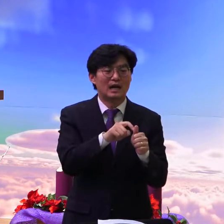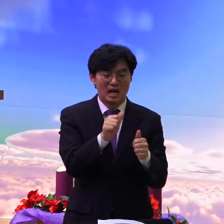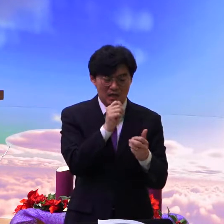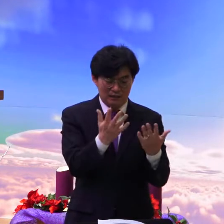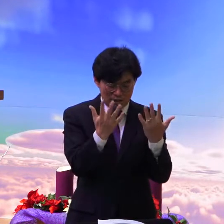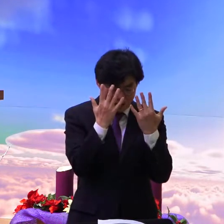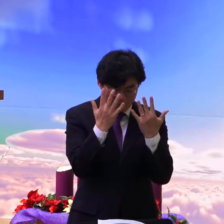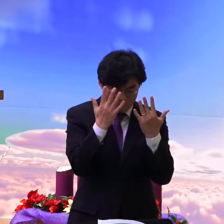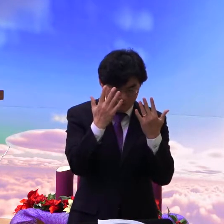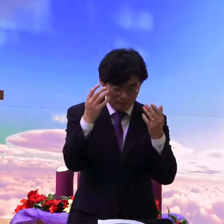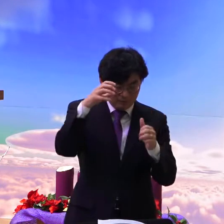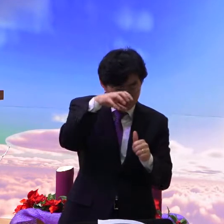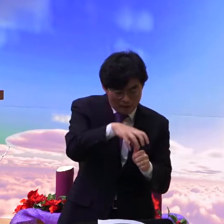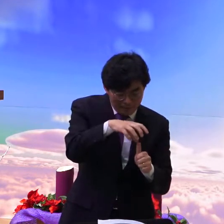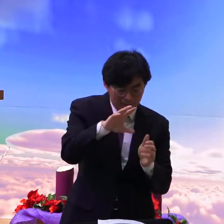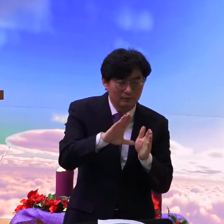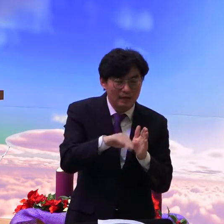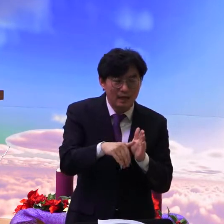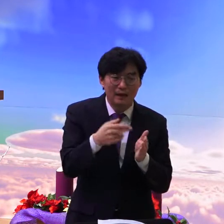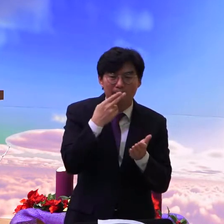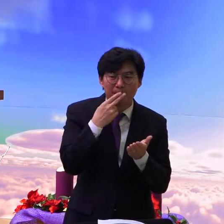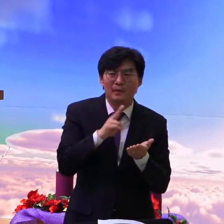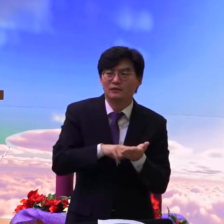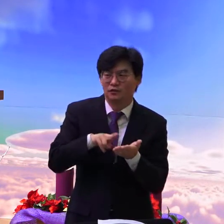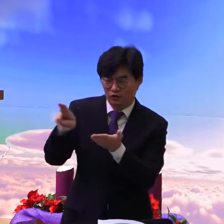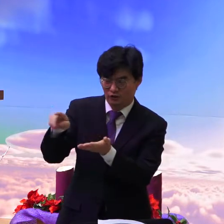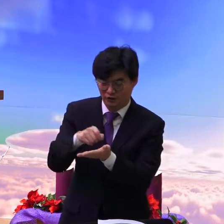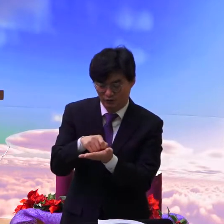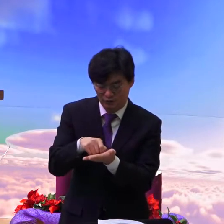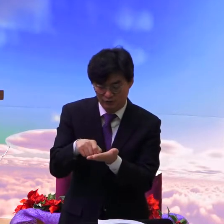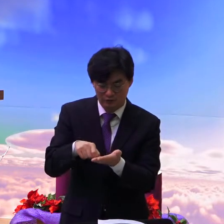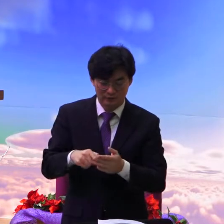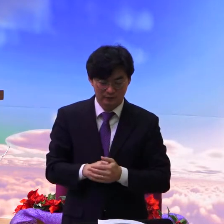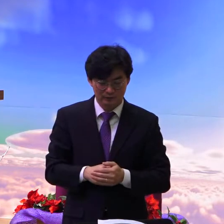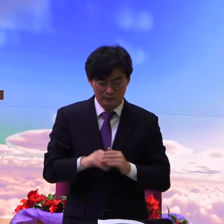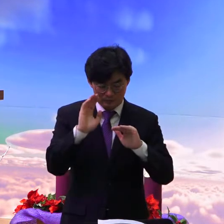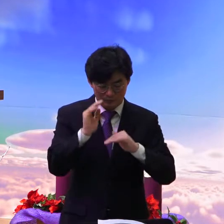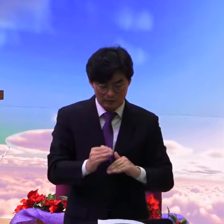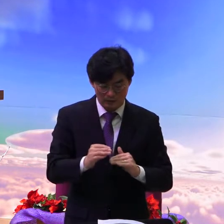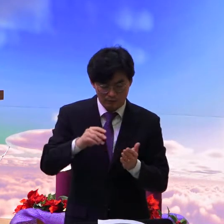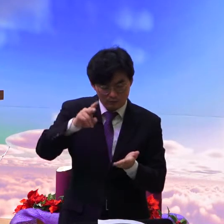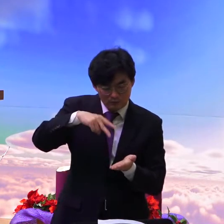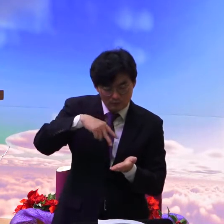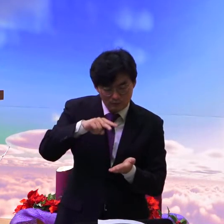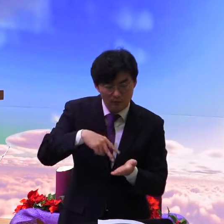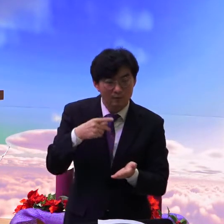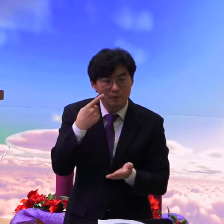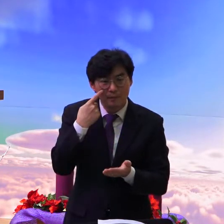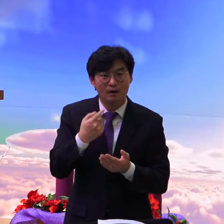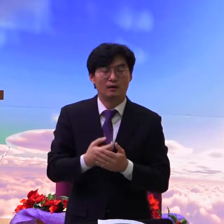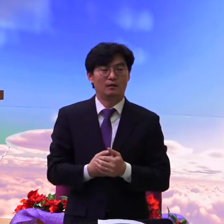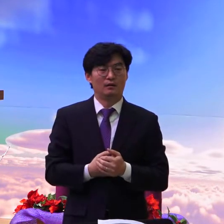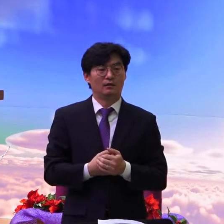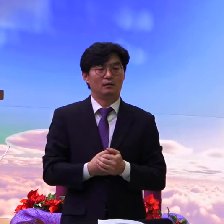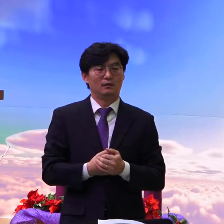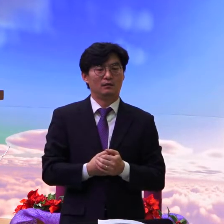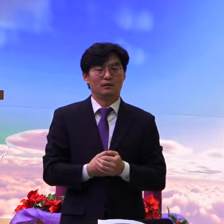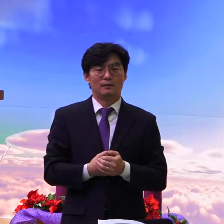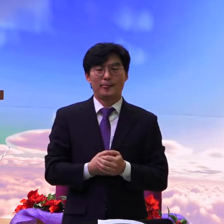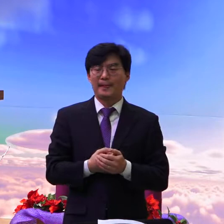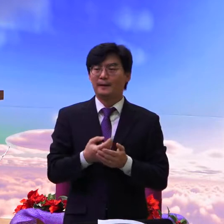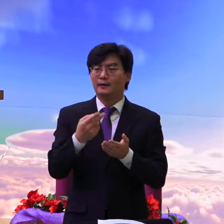이 에베소서를 읽다 보면 그 내용들을 생각하고 묵상하면서 에베소서를 읽어보면 이 편지가,